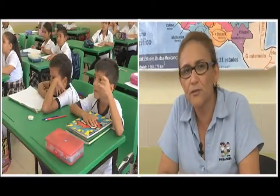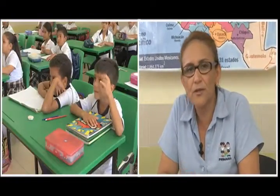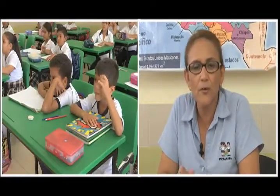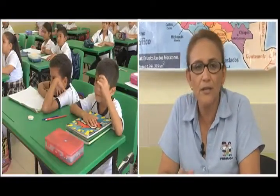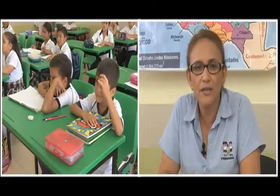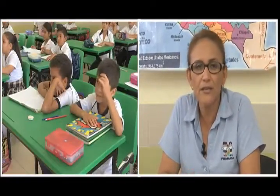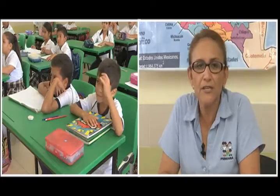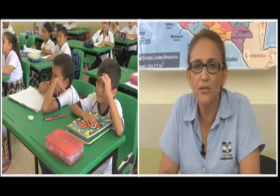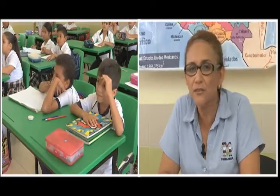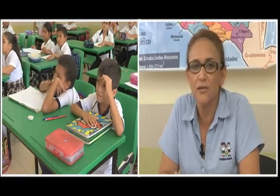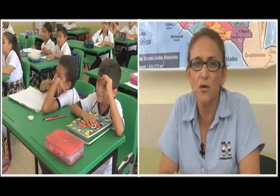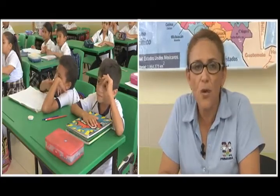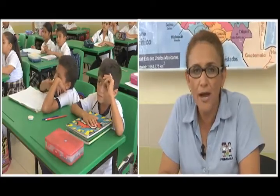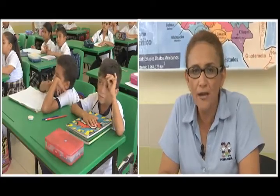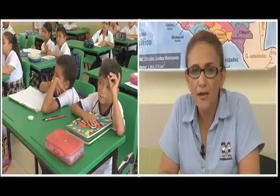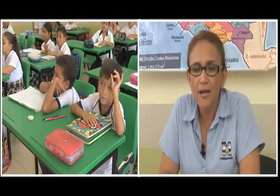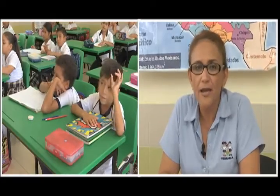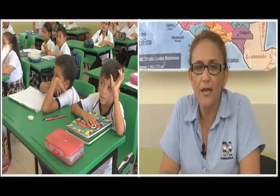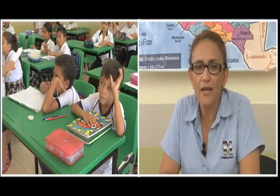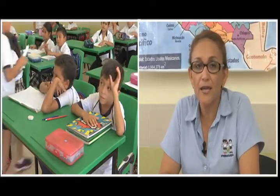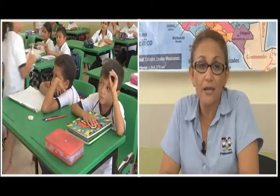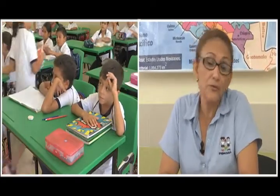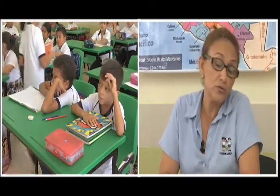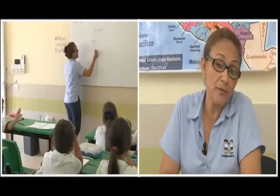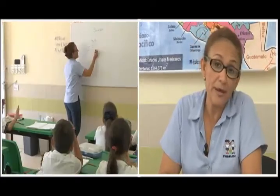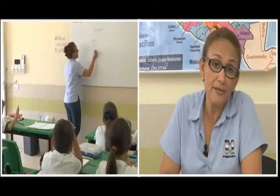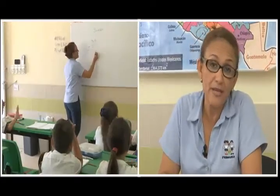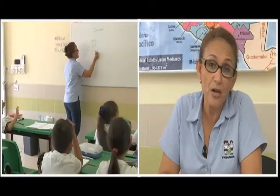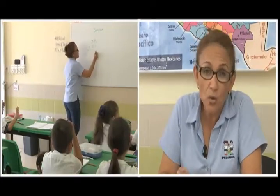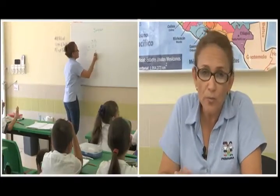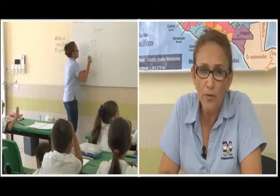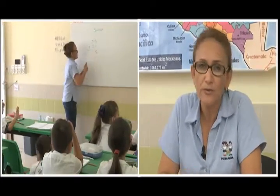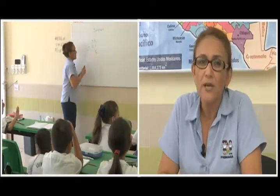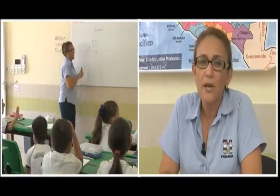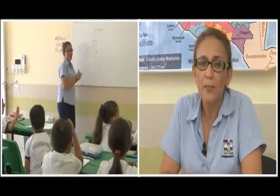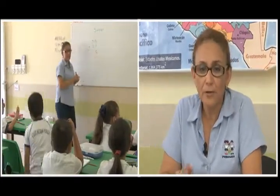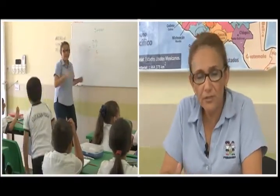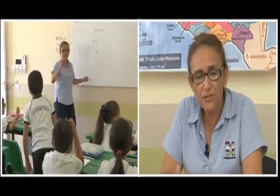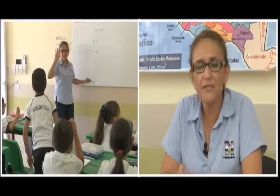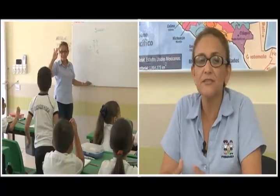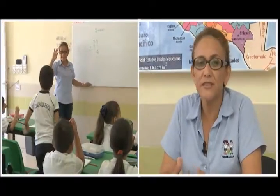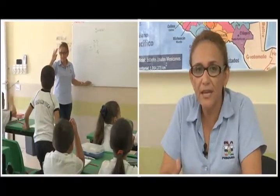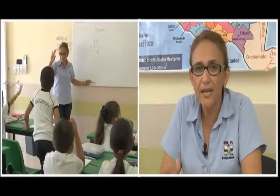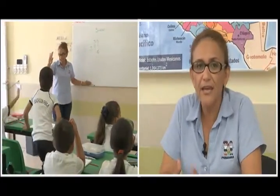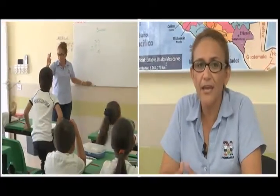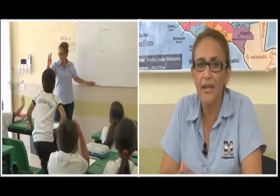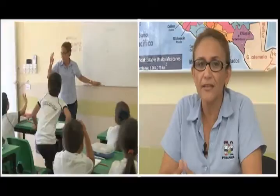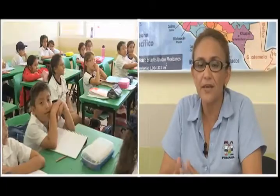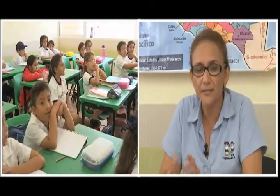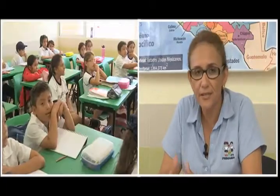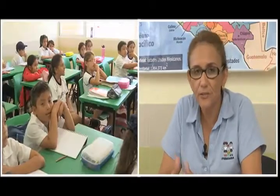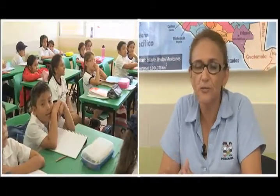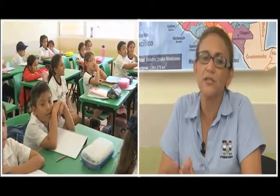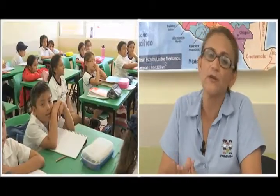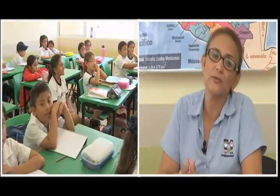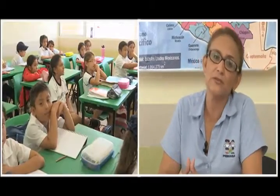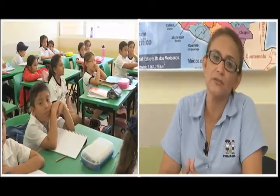toque, cualquier niño es igual que tus demás alumnos, pero sí tienes que hacer tus adecuaciones